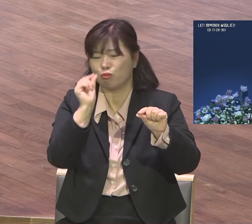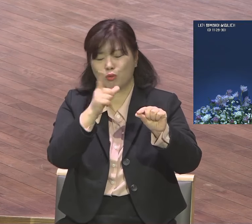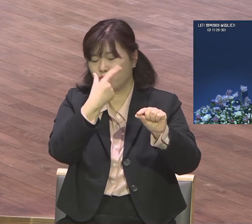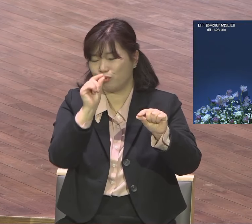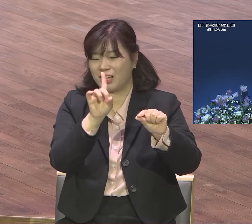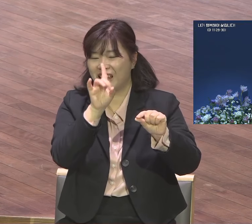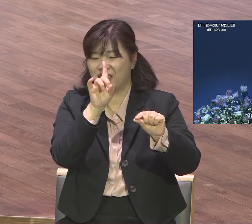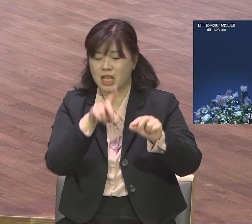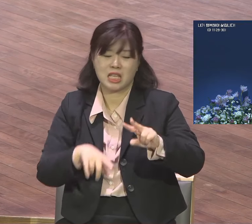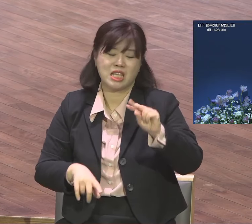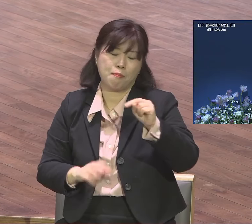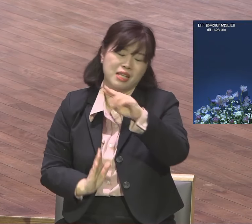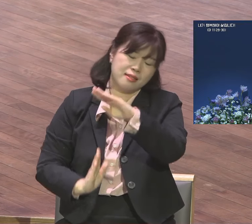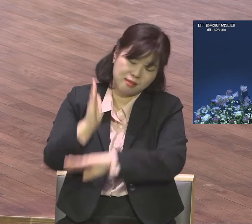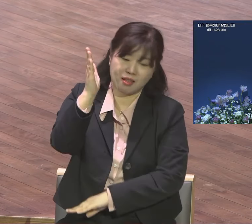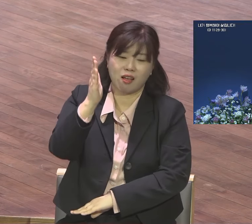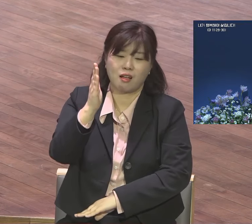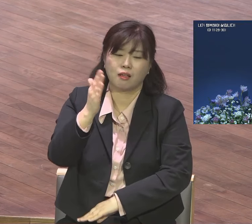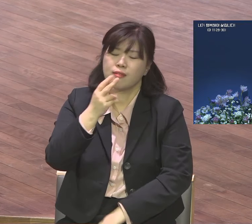성도님들은 믿음이 대단하십니다.